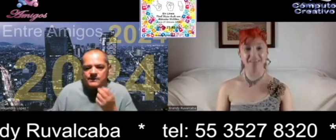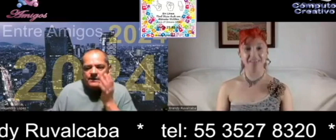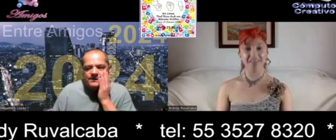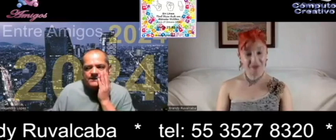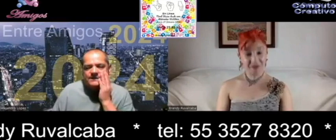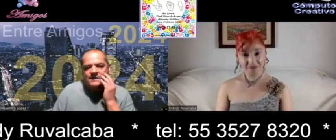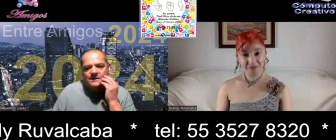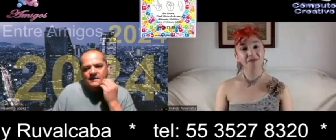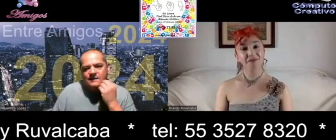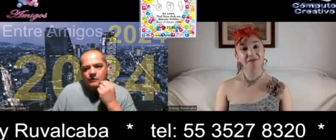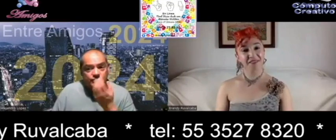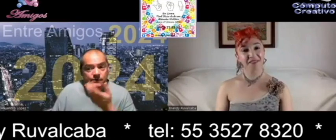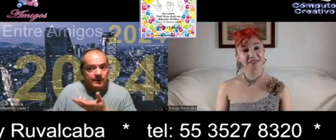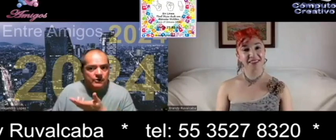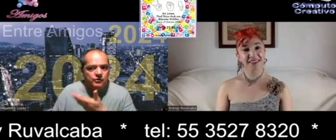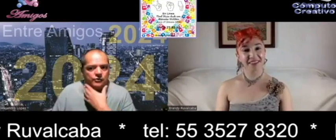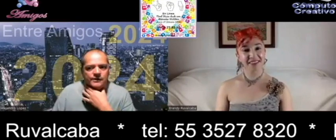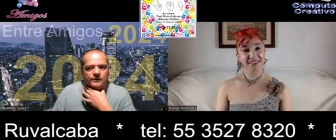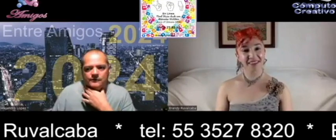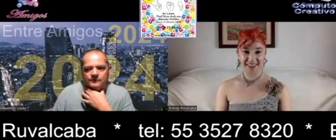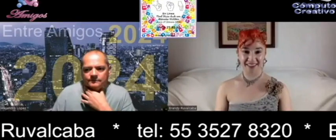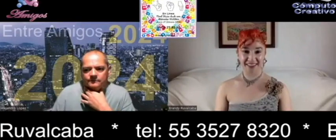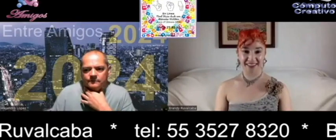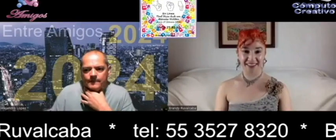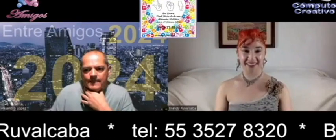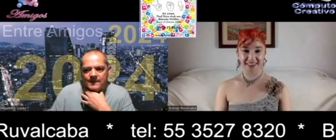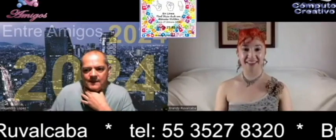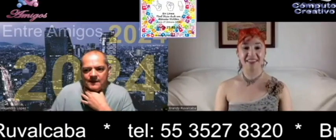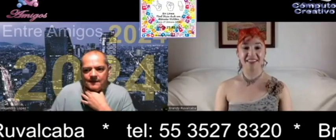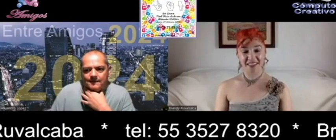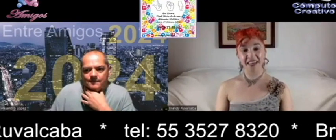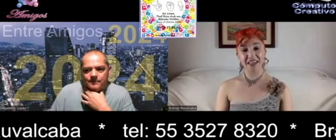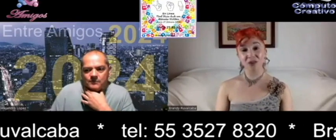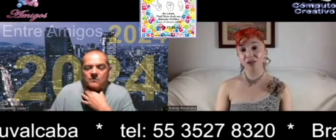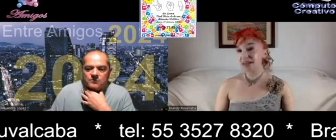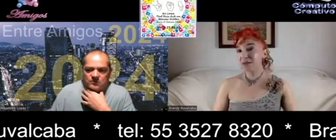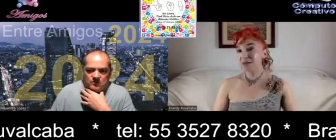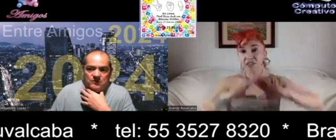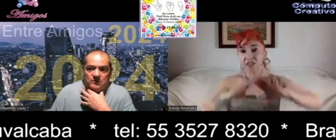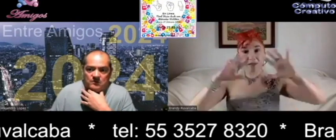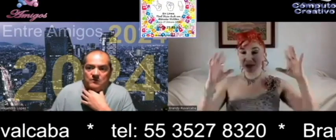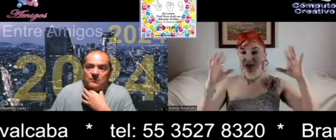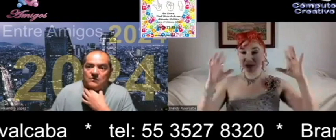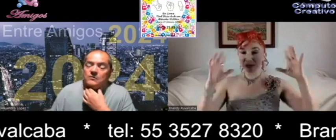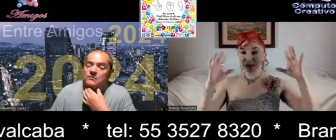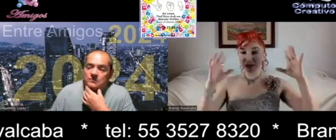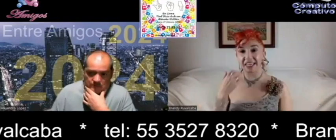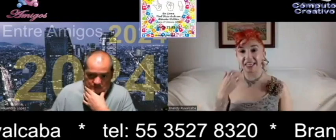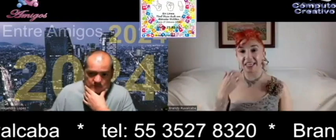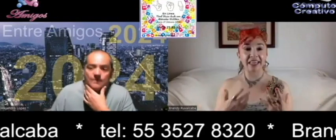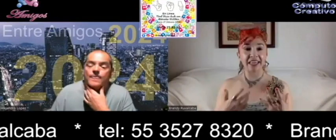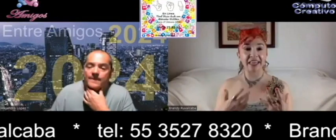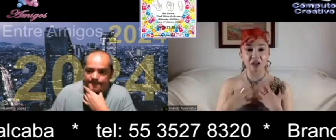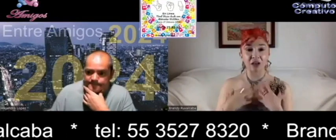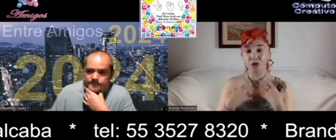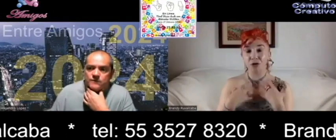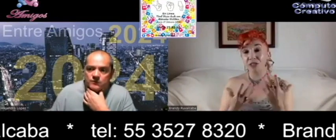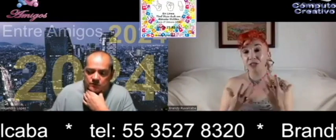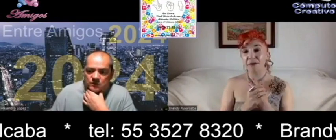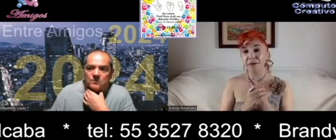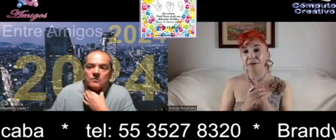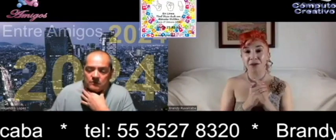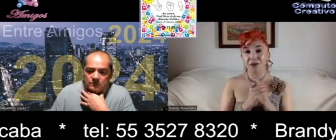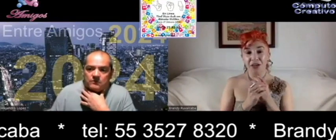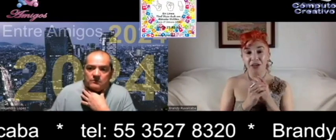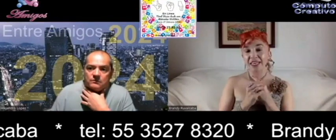son temas que dices, ah, caray, no se me había ocurrido, ¿no? sí, no, es que hay muchísimos temas de interés que uno no